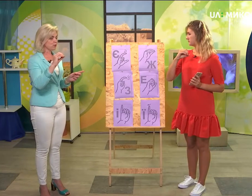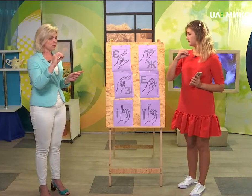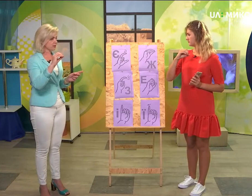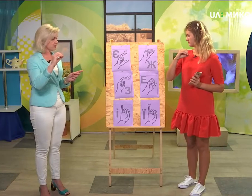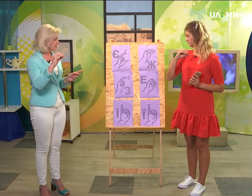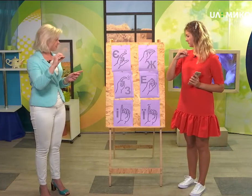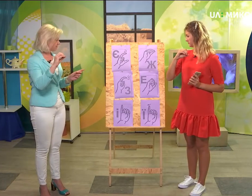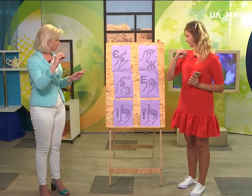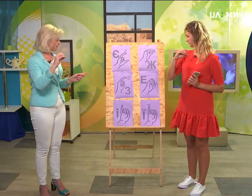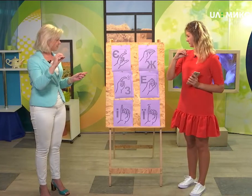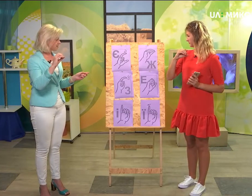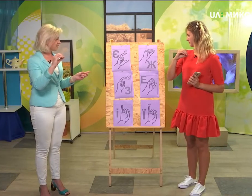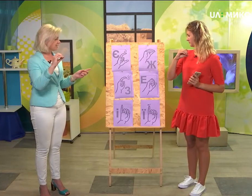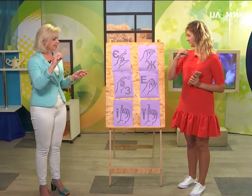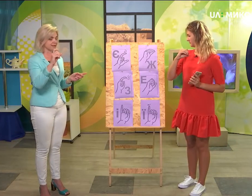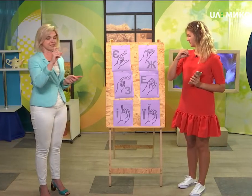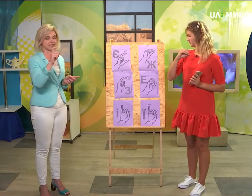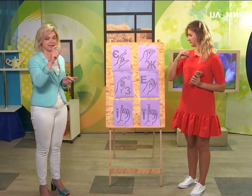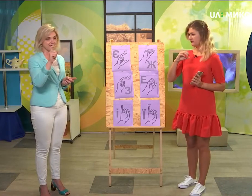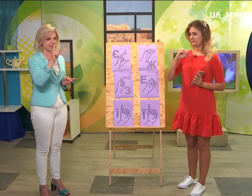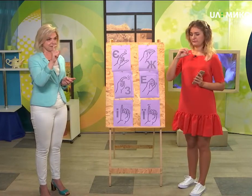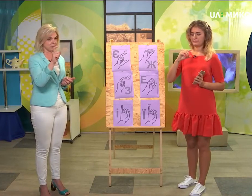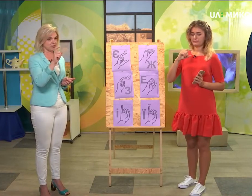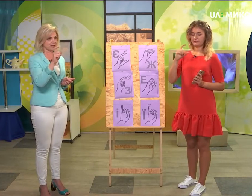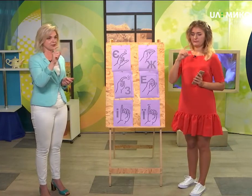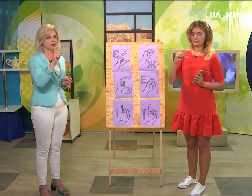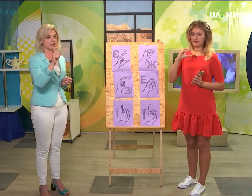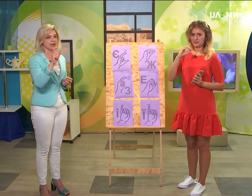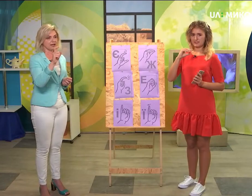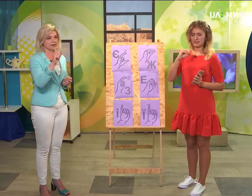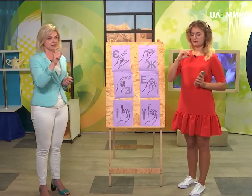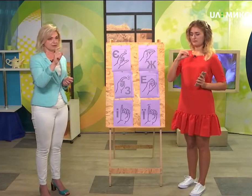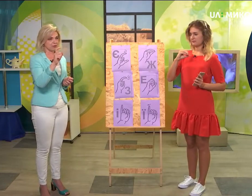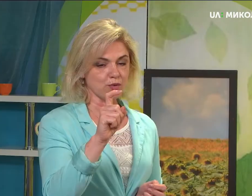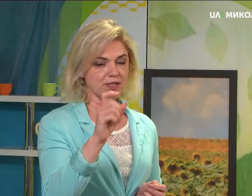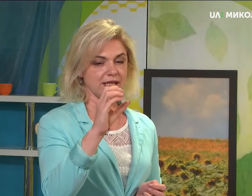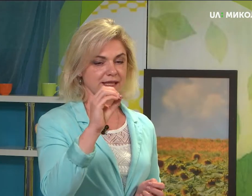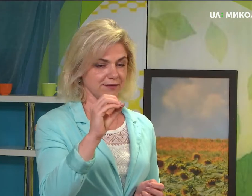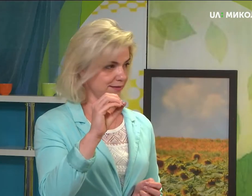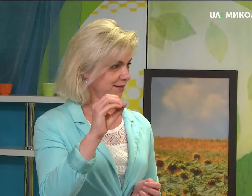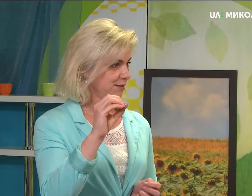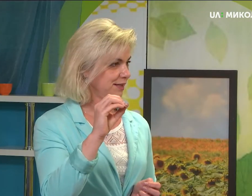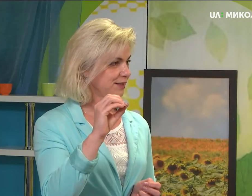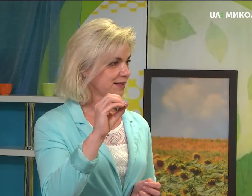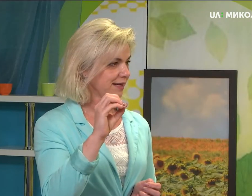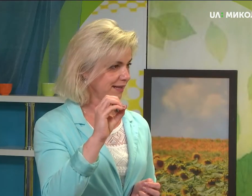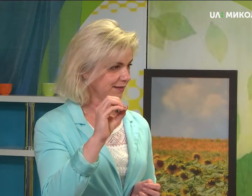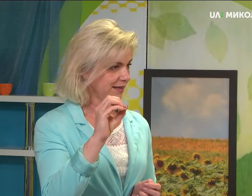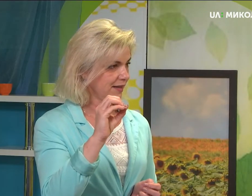спробуємо скласти склад З, Є. З, буква З трошки в русі і літера Е.